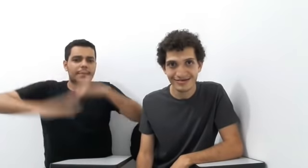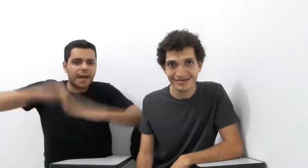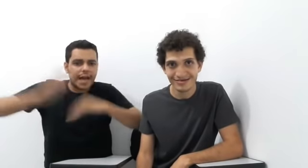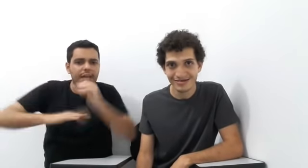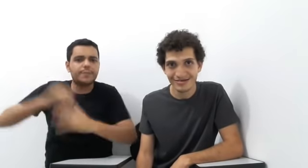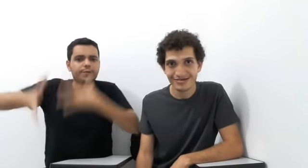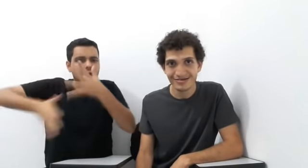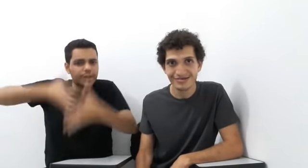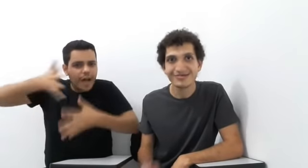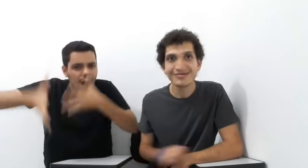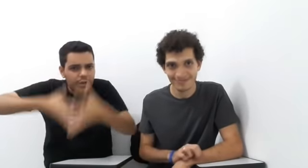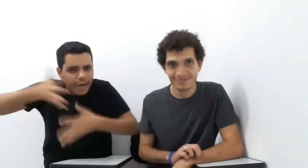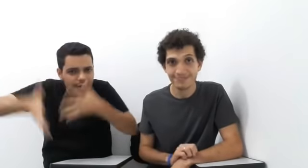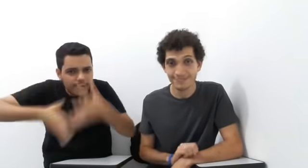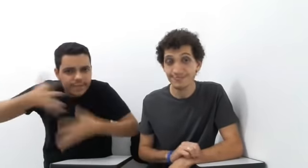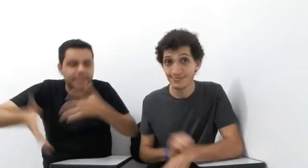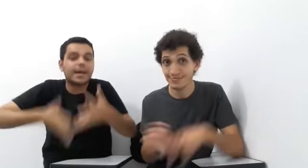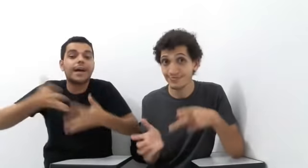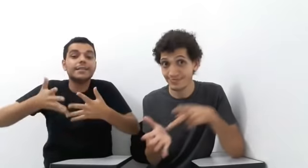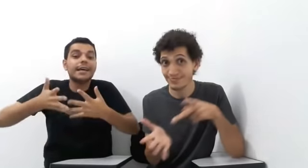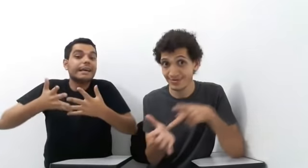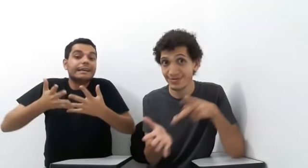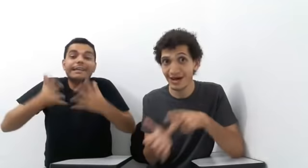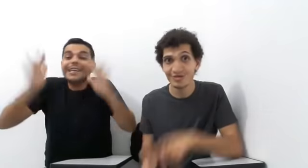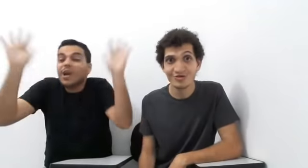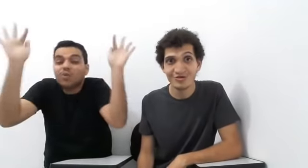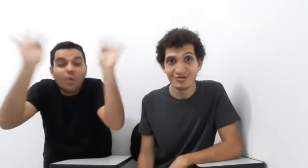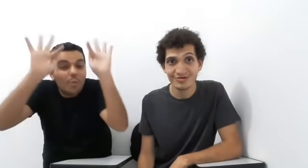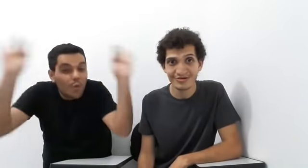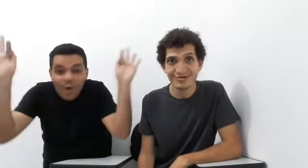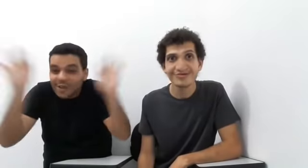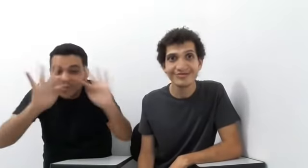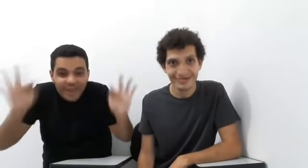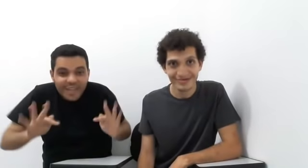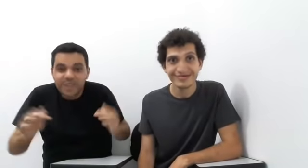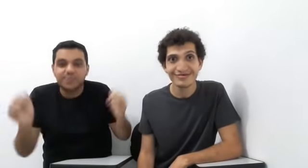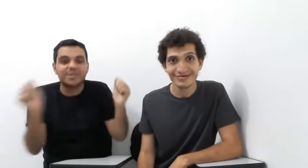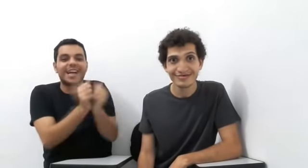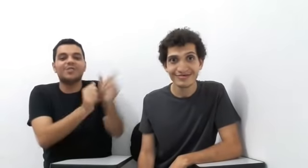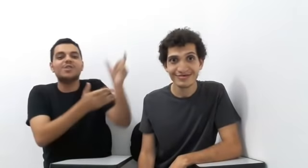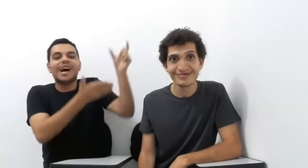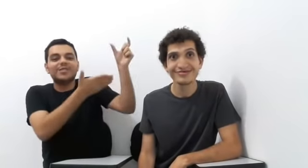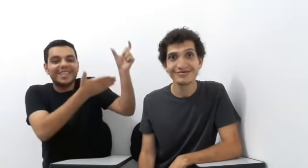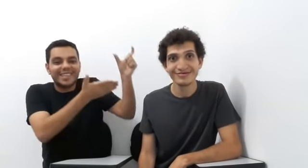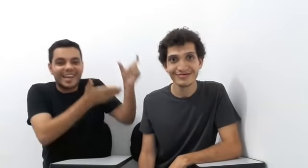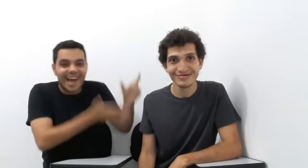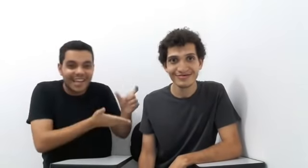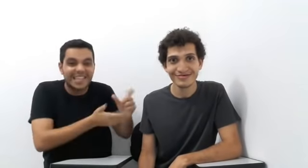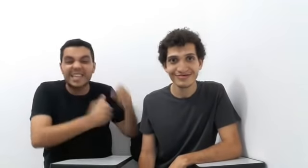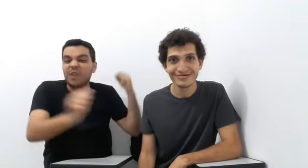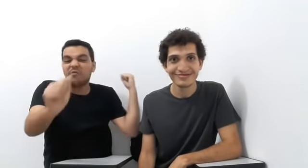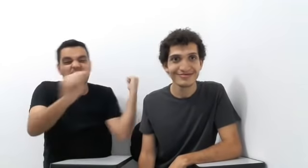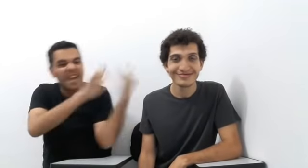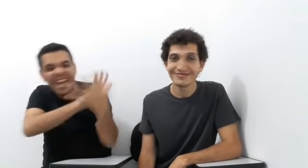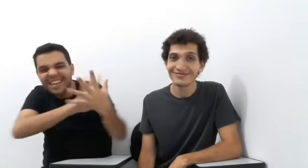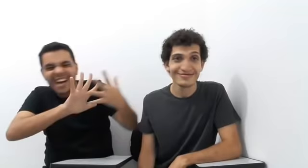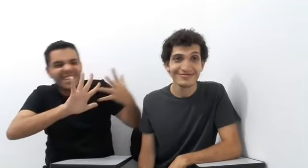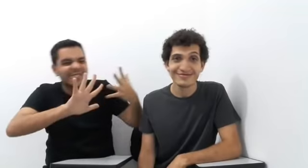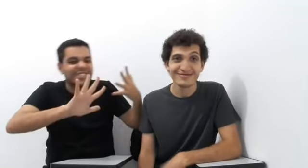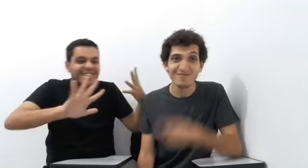carreira profissional na língua de sinais. E eu estou muito feliz por estar do lado desse cara aqui, que é um fera na língua de